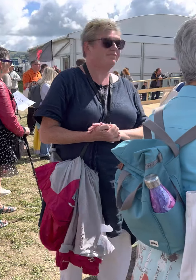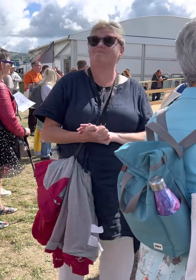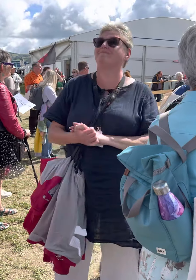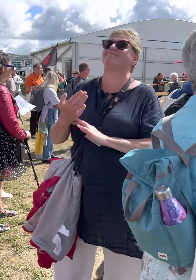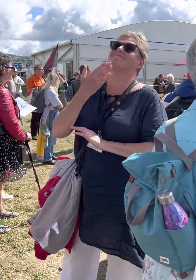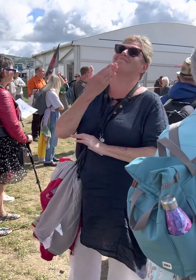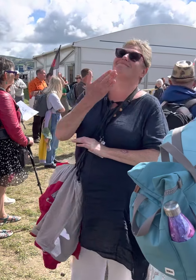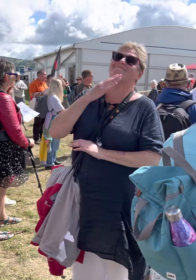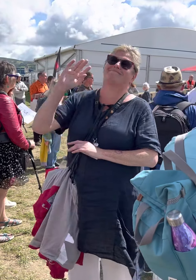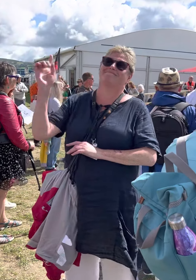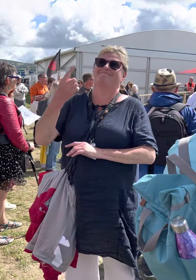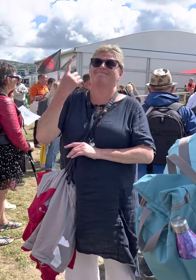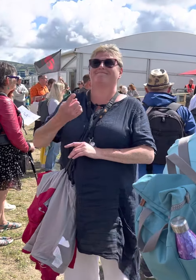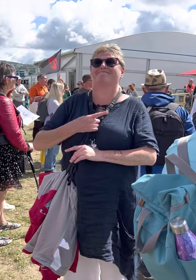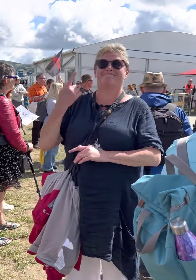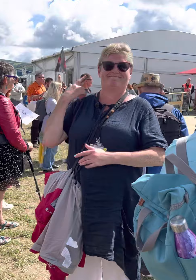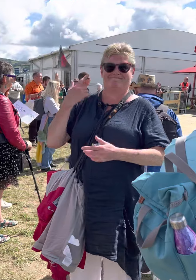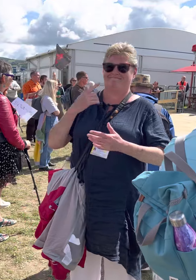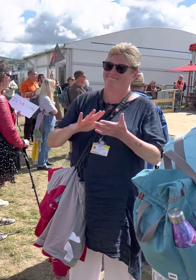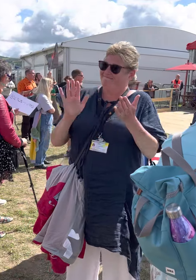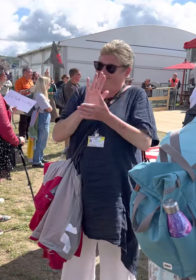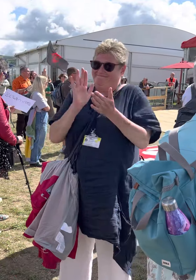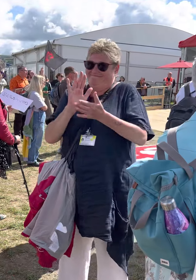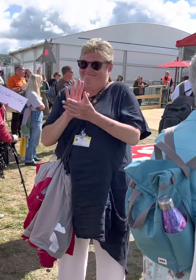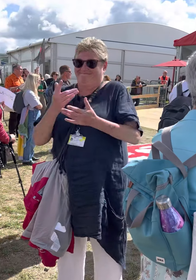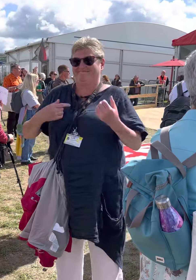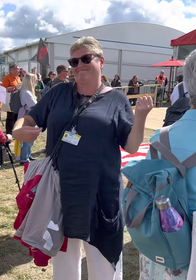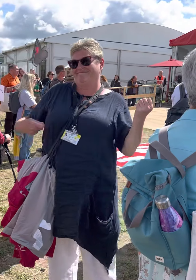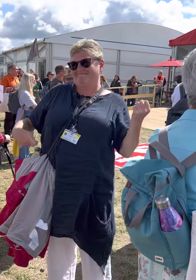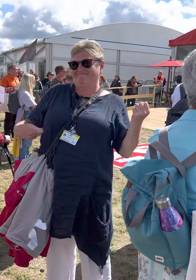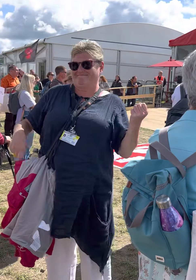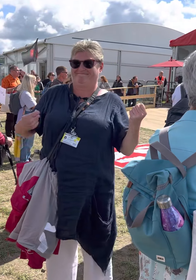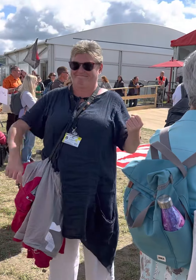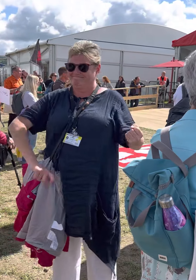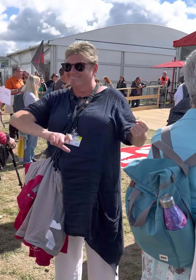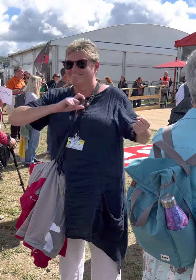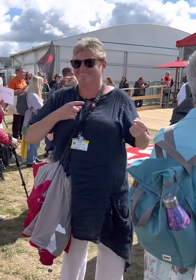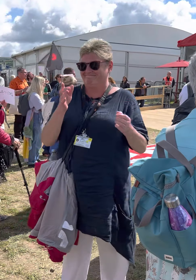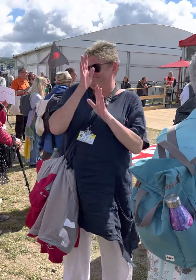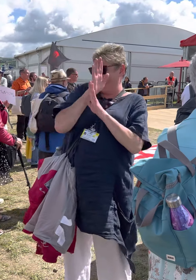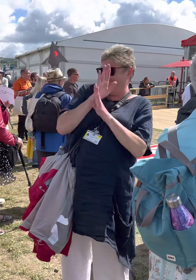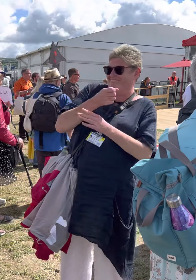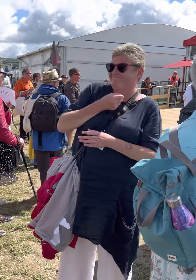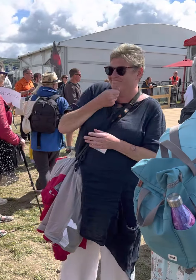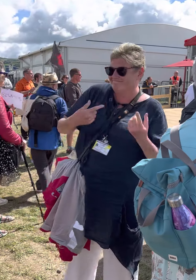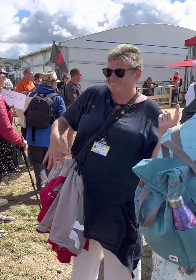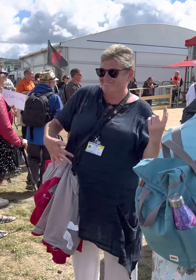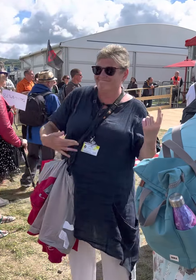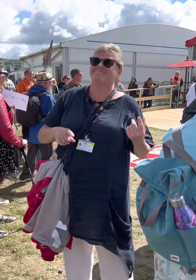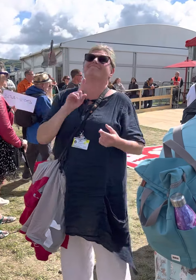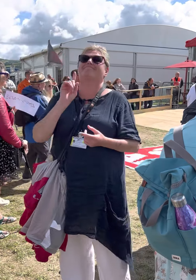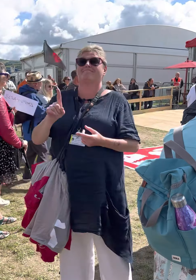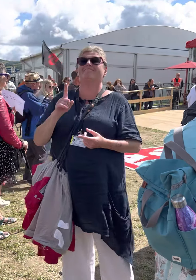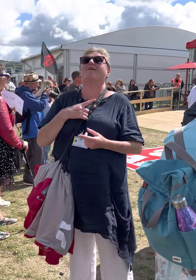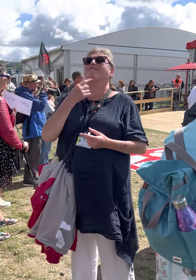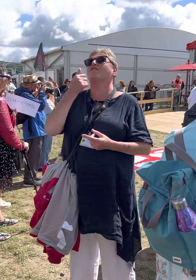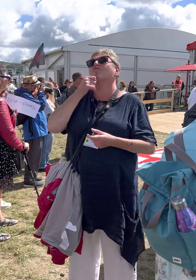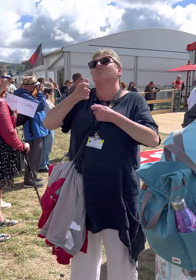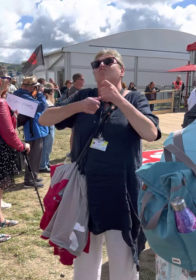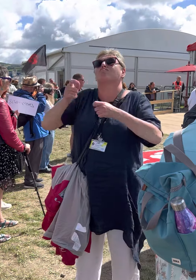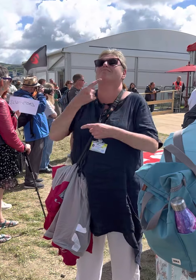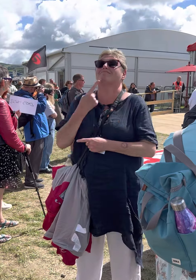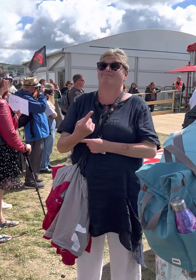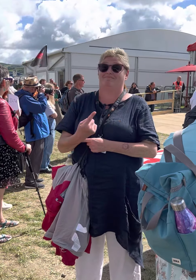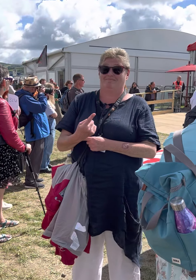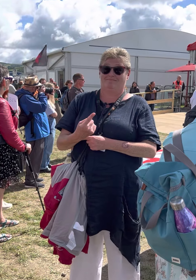Diolch yn fawr iawn pawb. Wel, dwi llawer yn hapusach efo gitar i cuddio tu nôl yn de, ond mae gen i cwpl o eiriau i